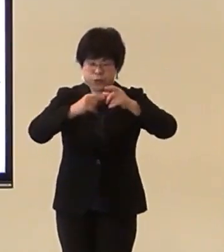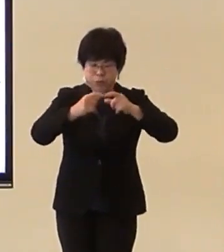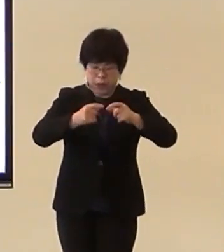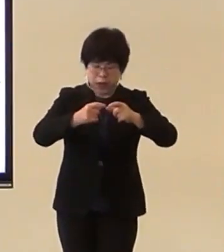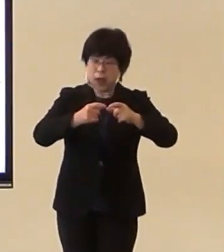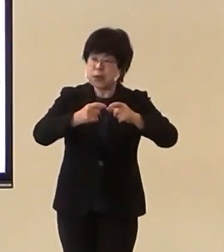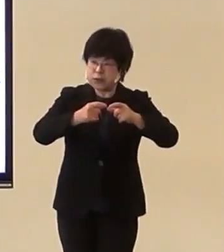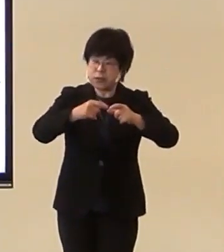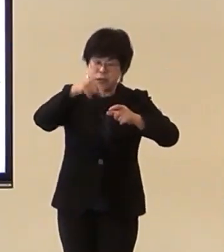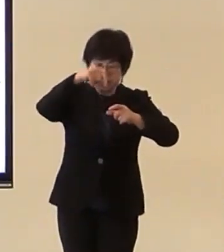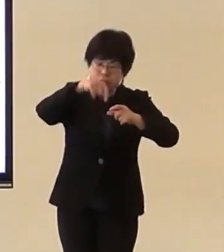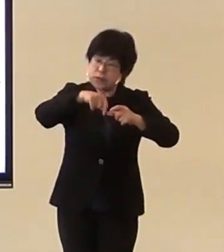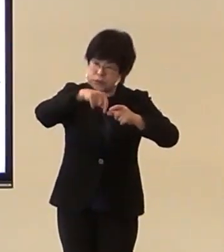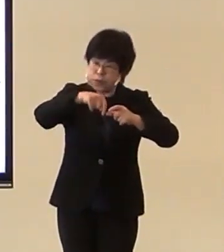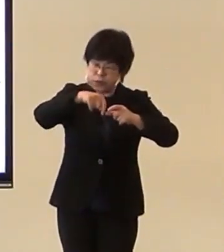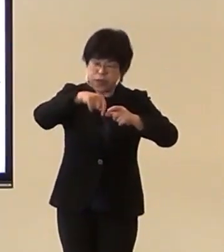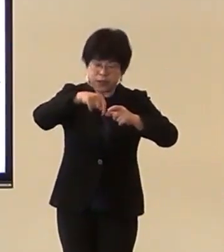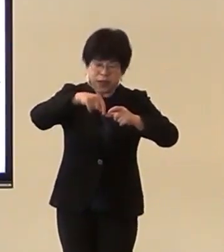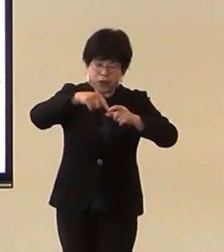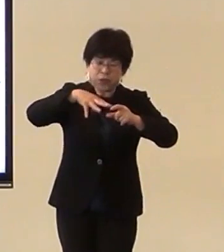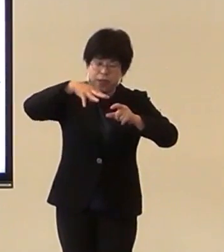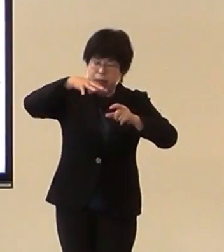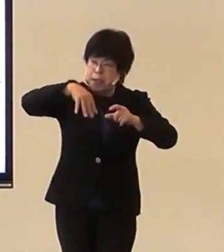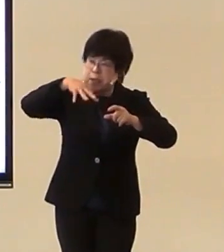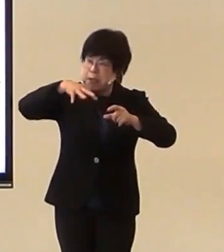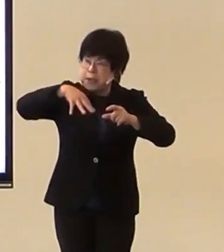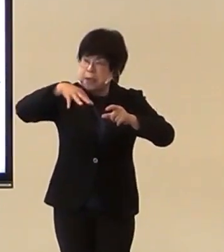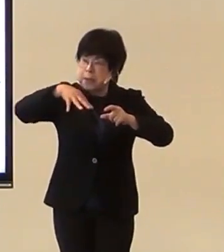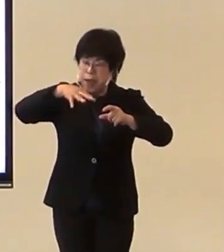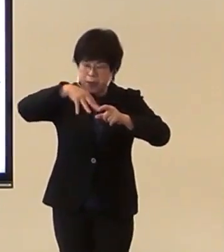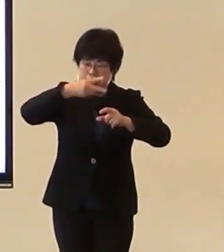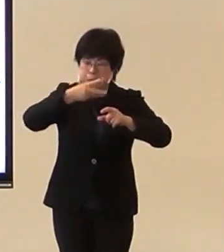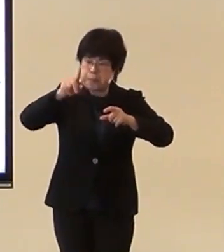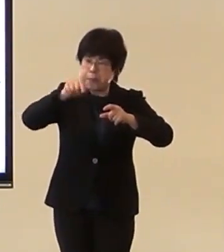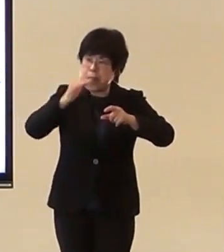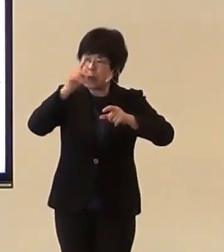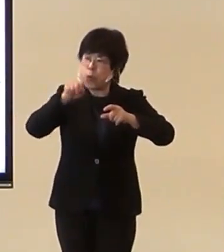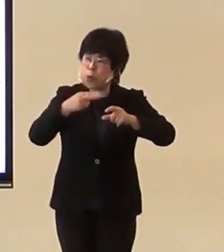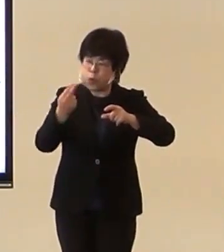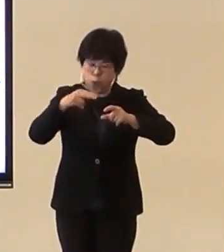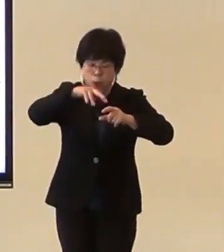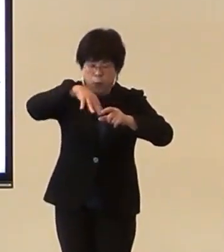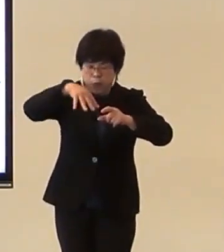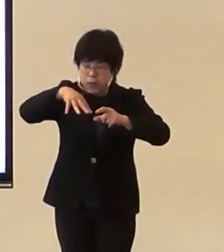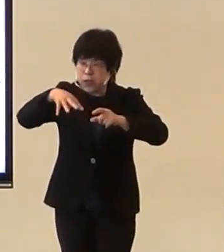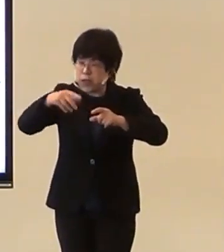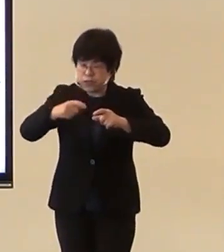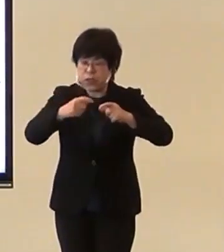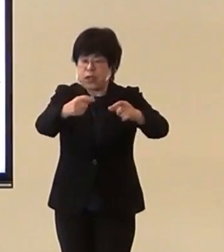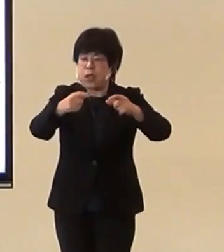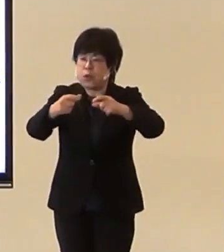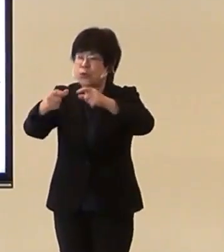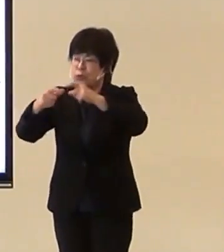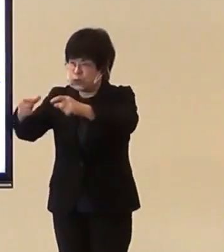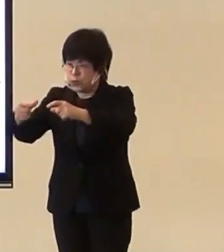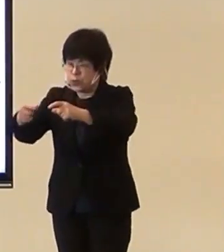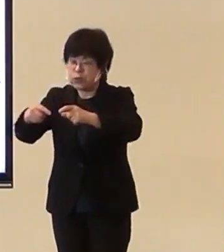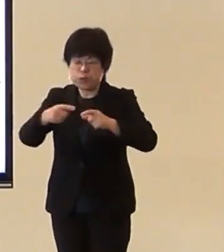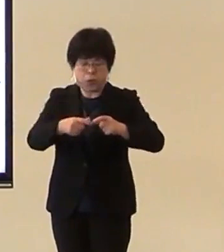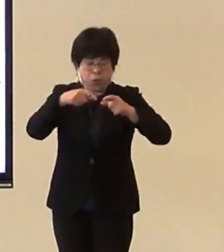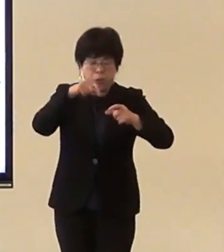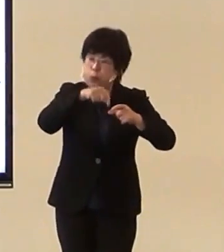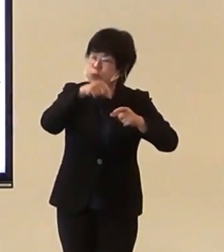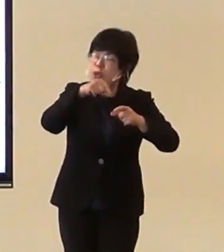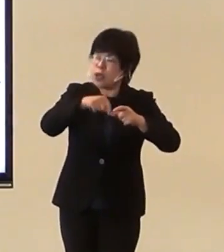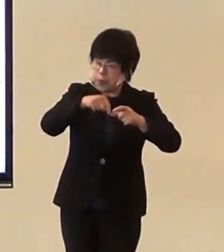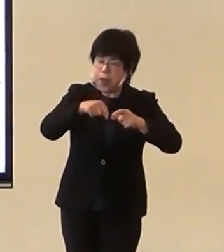その今後のこれから未来に向けてこのワクチン接種によってどういう状況をその方々が履歴として持たれるのかということについ